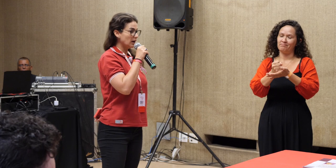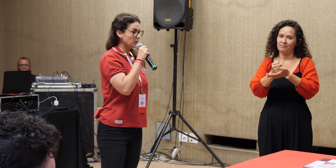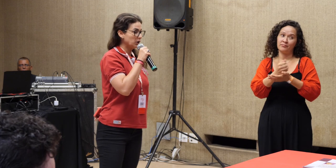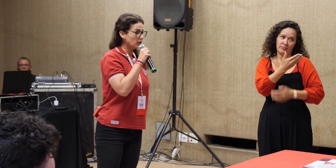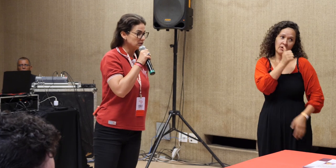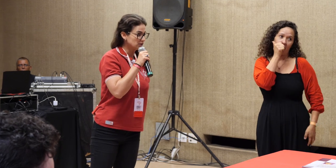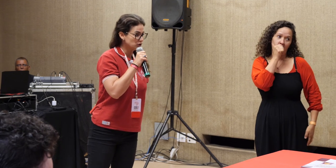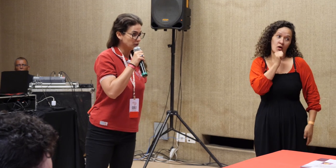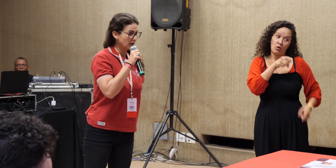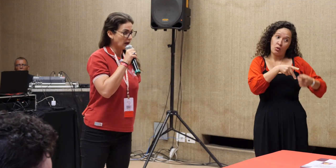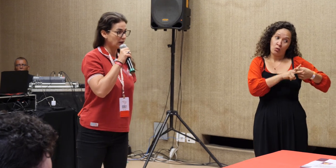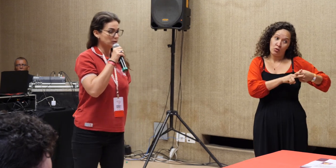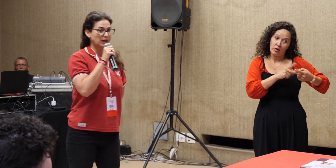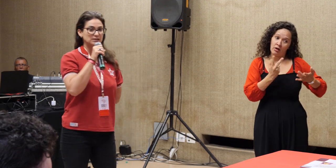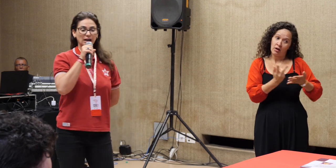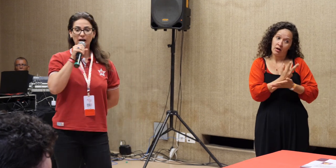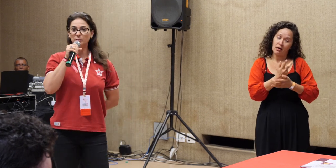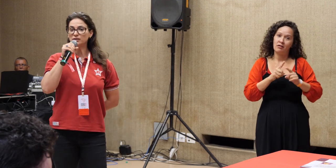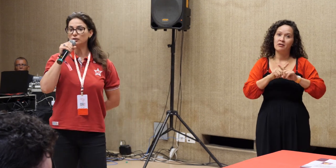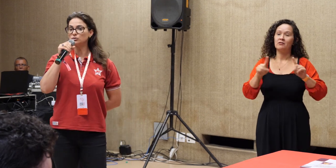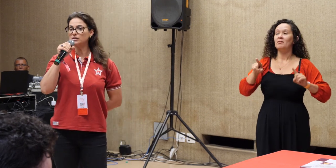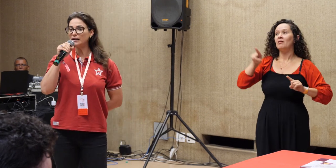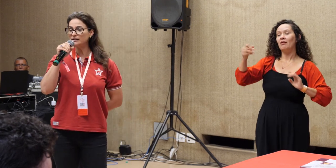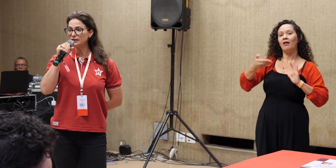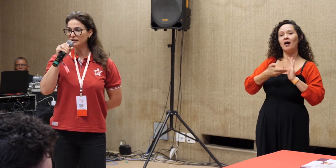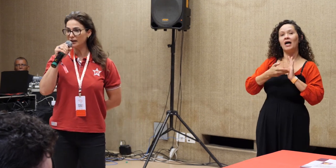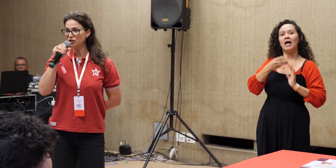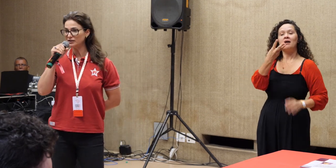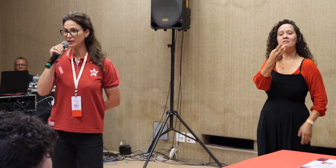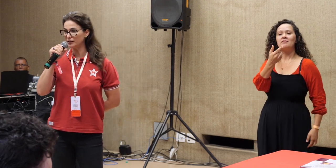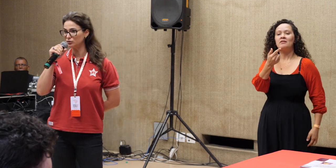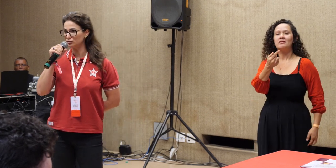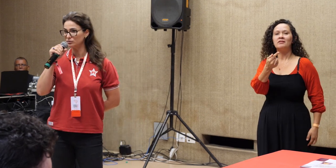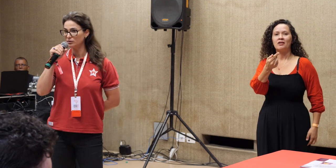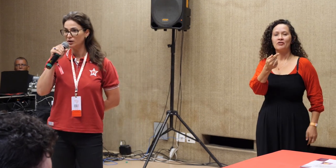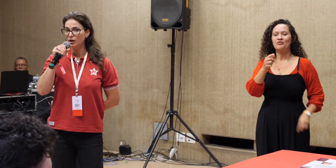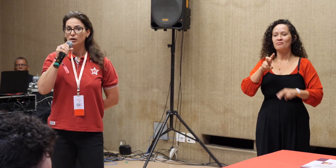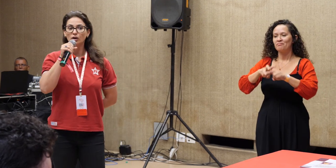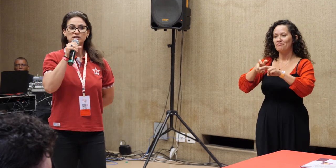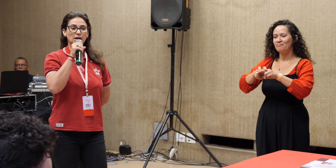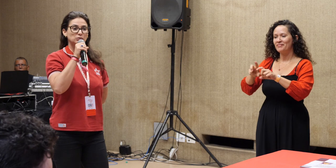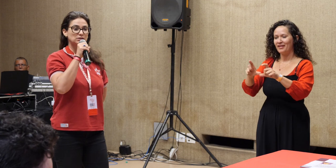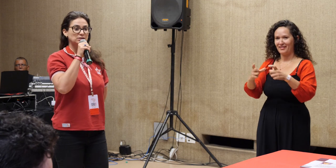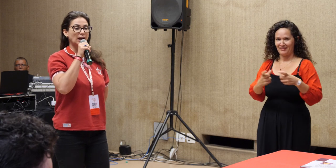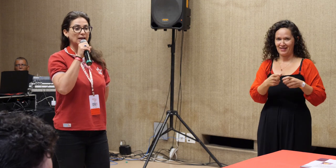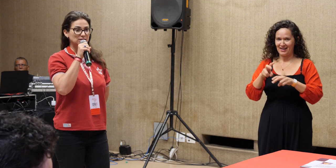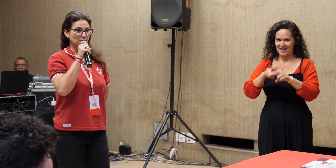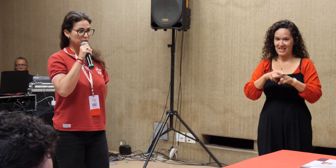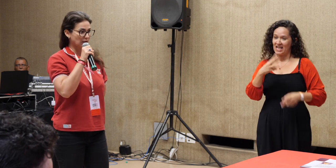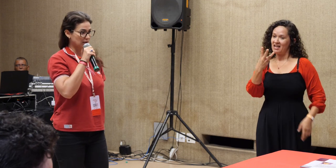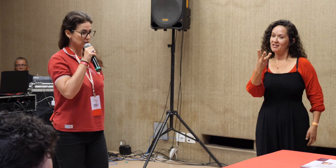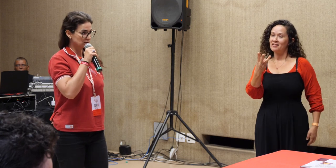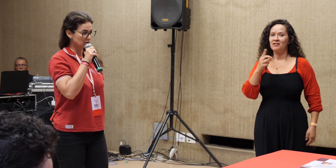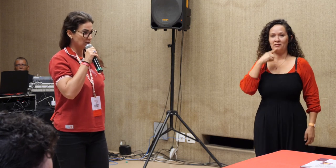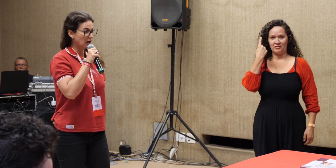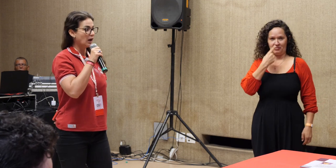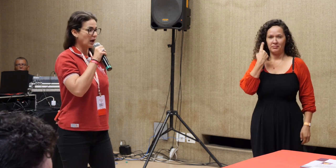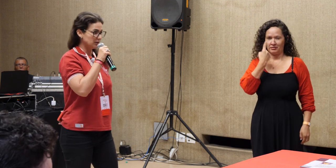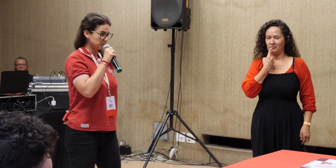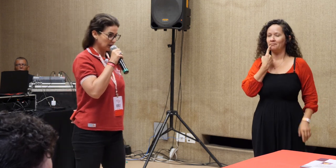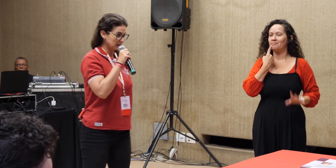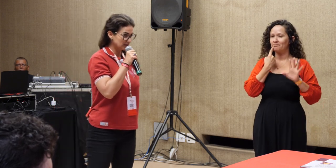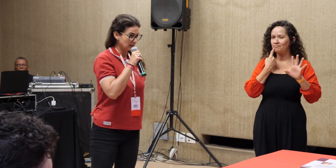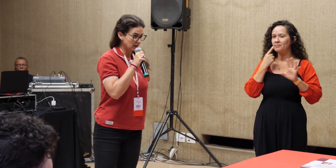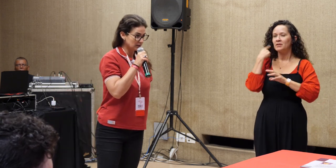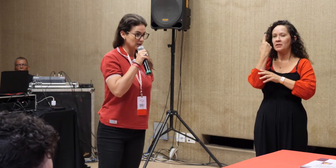A senhora me corrija se eu estiver errado, mas na Câmara são 37 assentos. Nós temos 3 deputados,